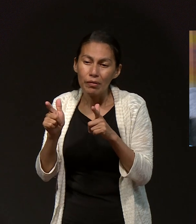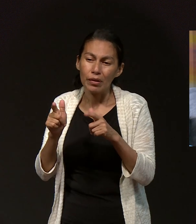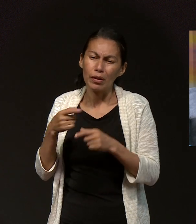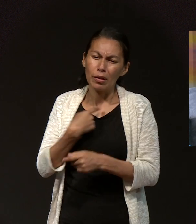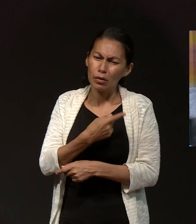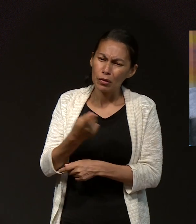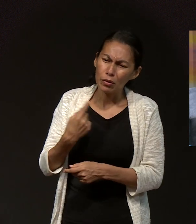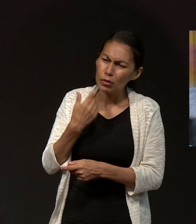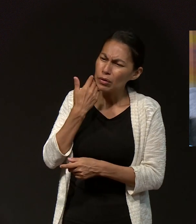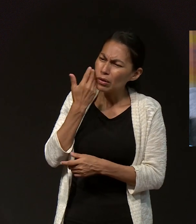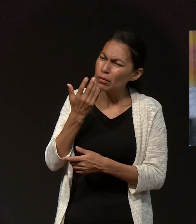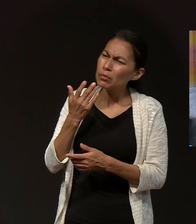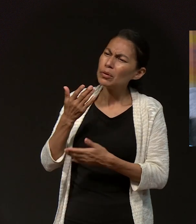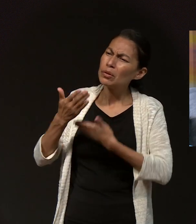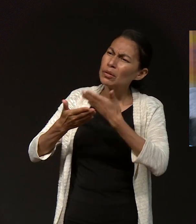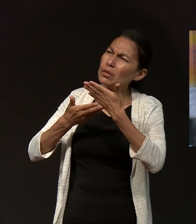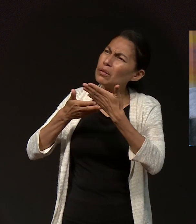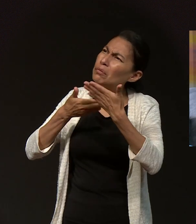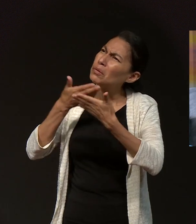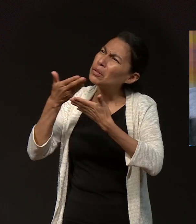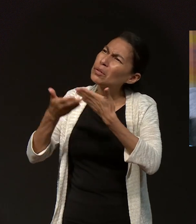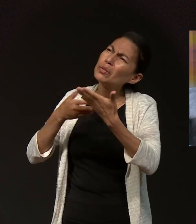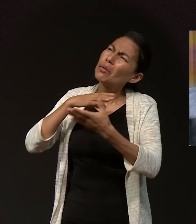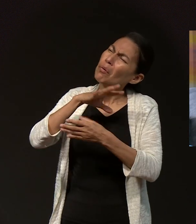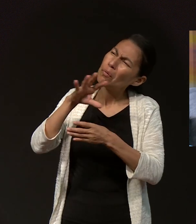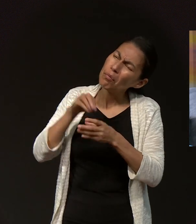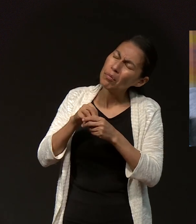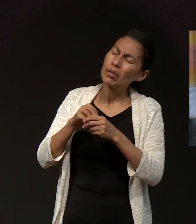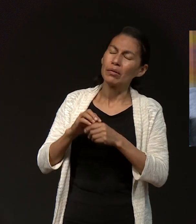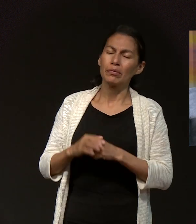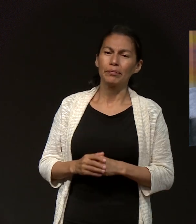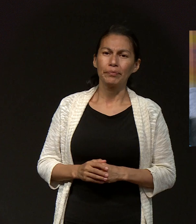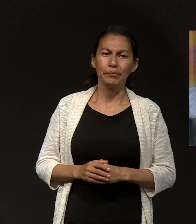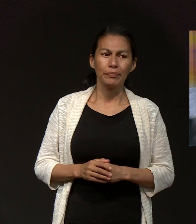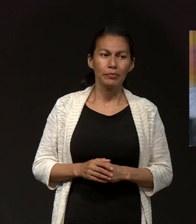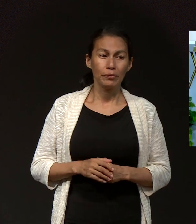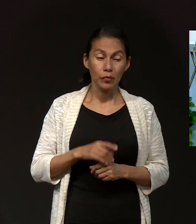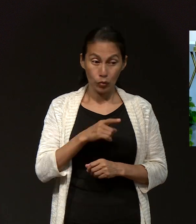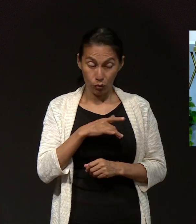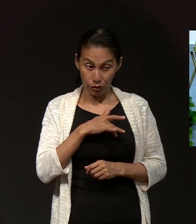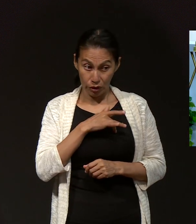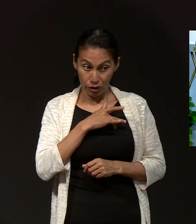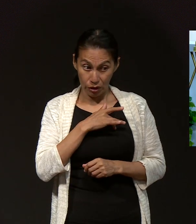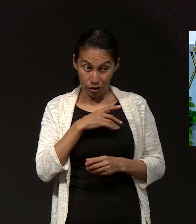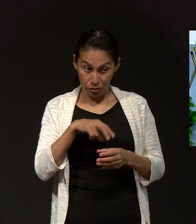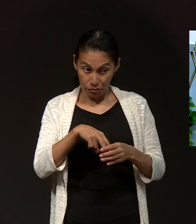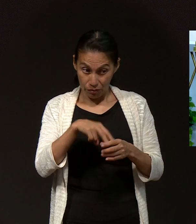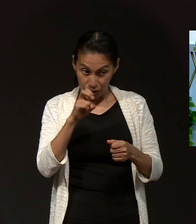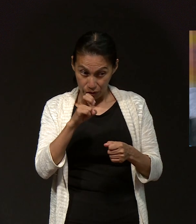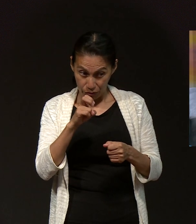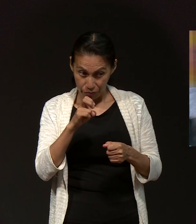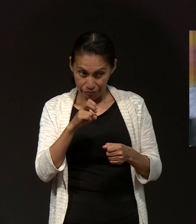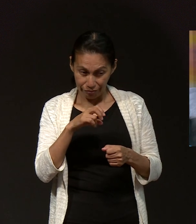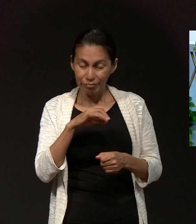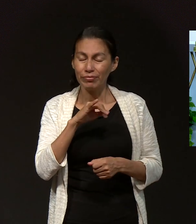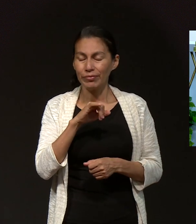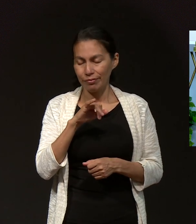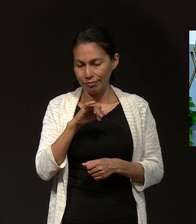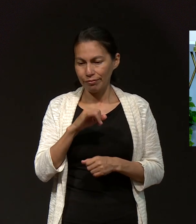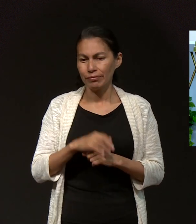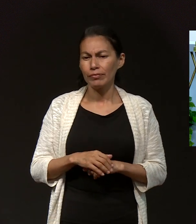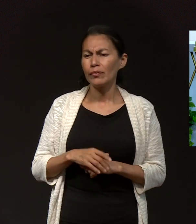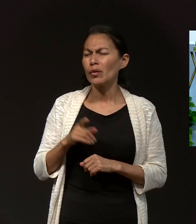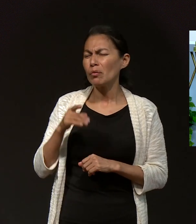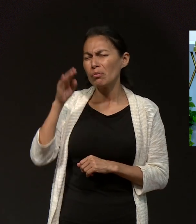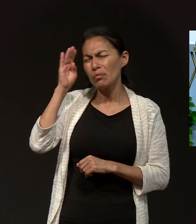es de tiempo completo. Entonces, eso fue algo. Rubén, tú te sentías vacío. ¿Crees tú que